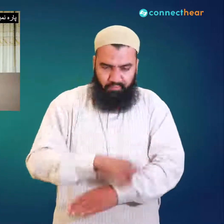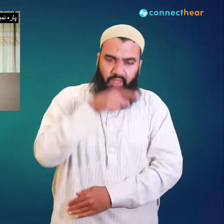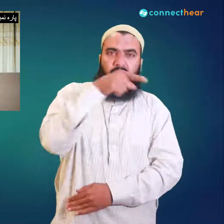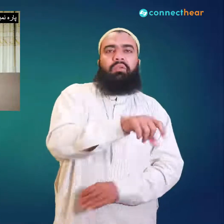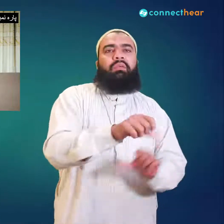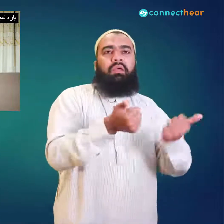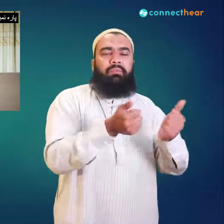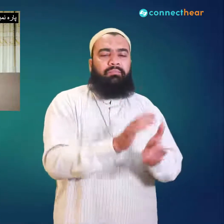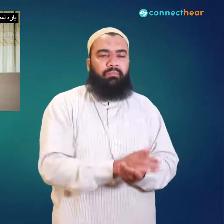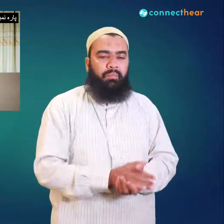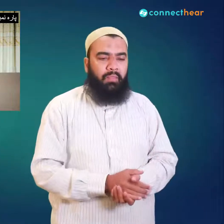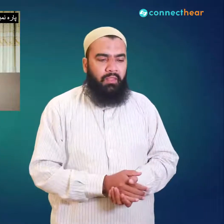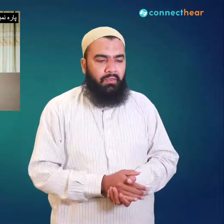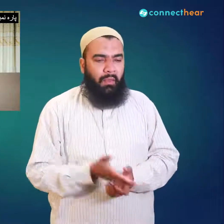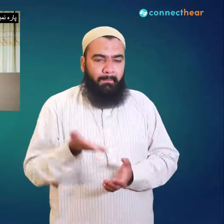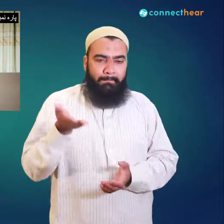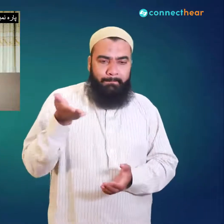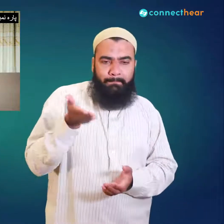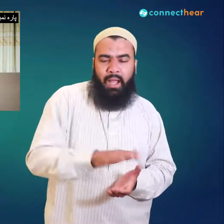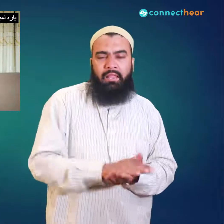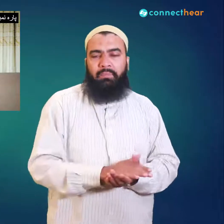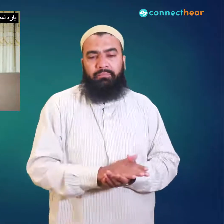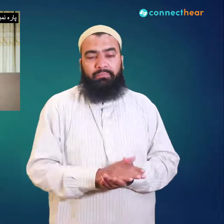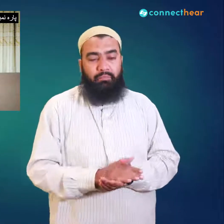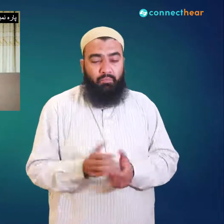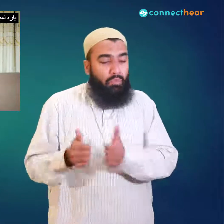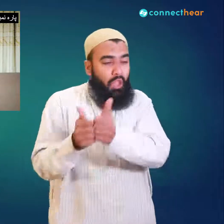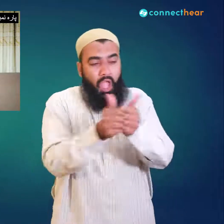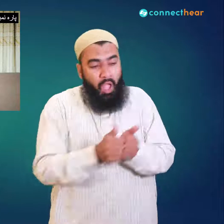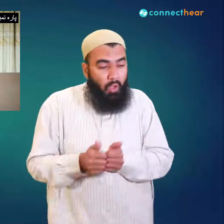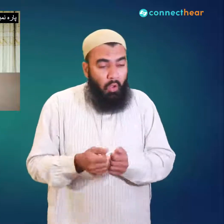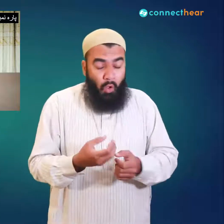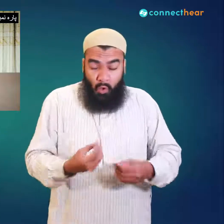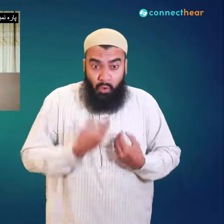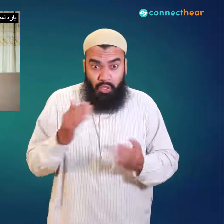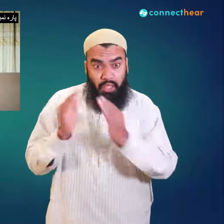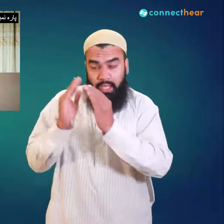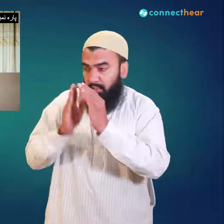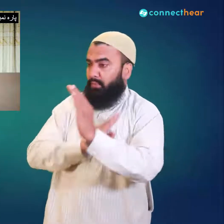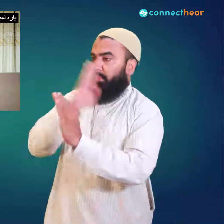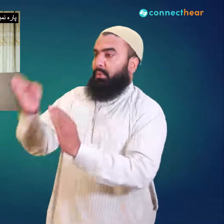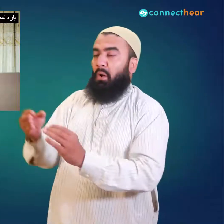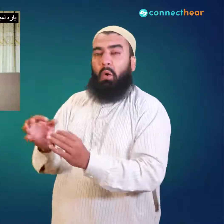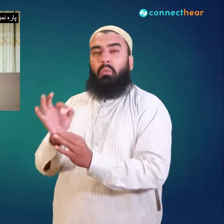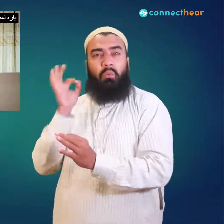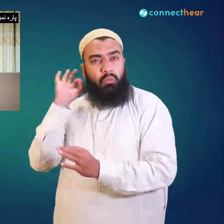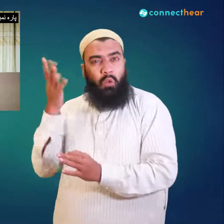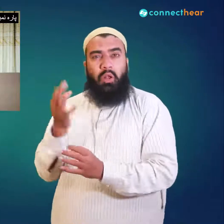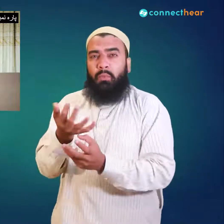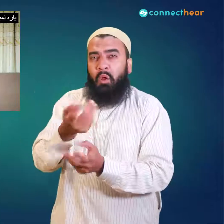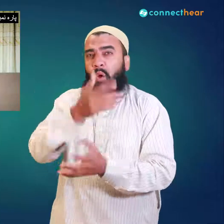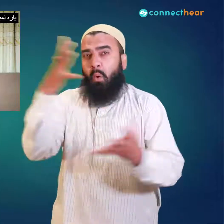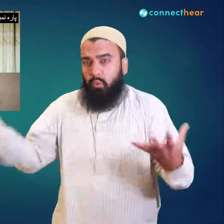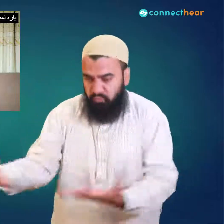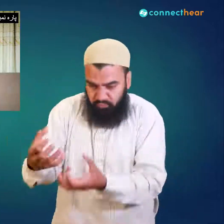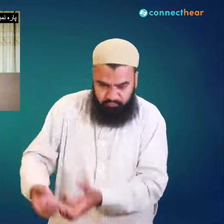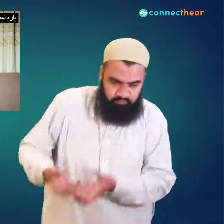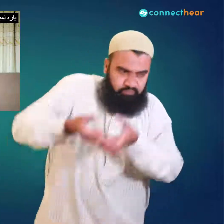ہوئی تو آپ صلی اللہ علیہ وسلم نے پورے مال کے بجائے 1/3 صدقہ قبول فرما لیا۔